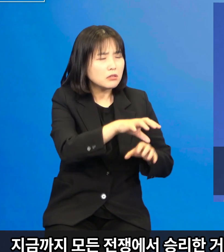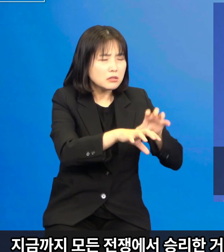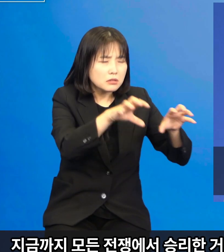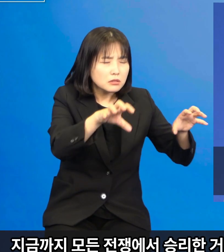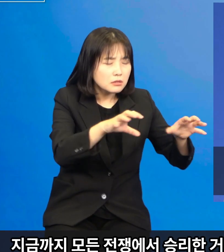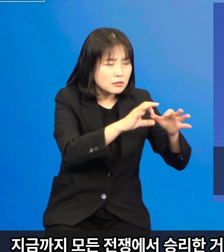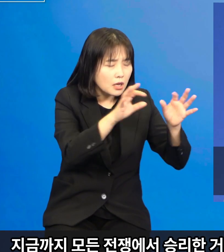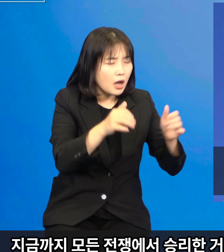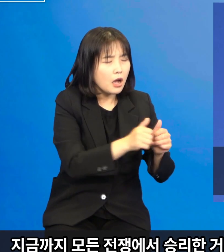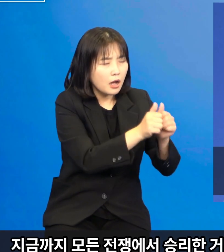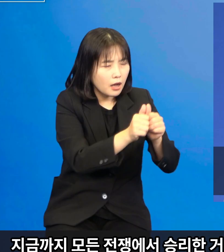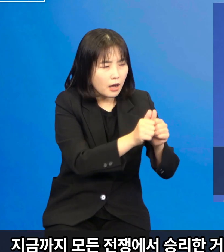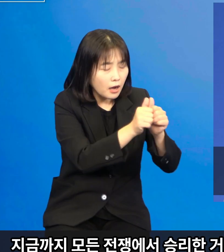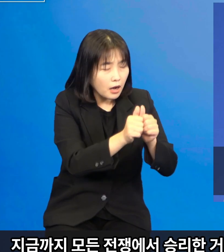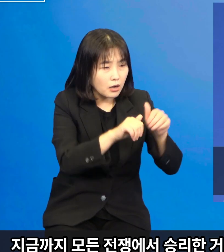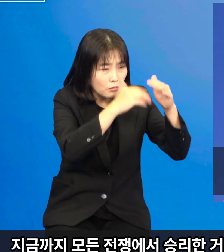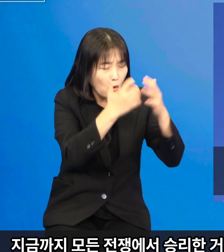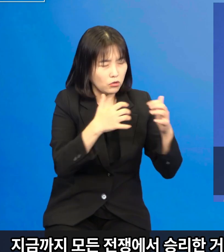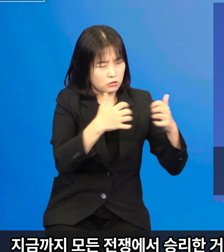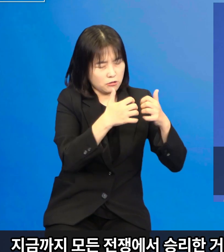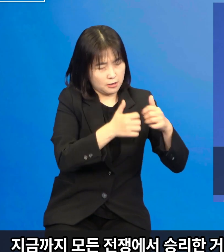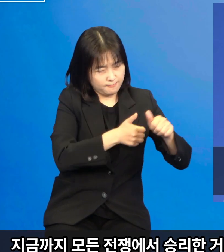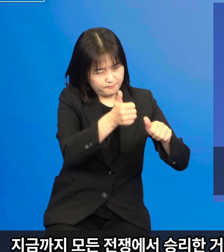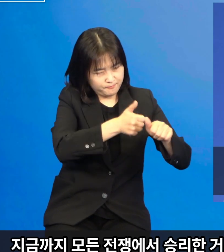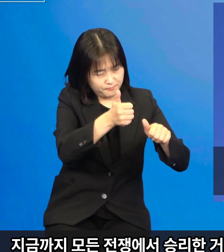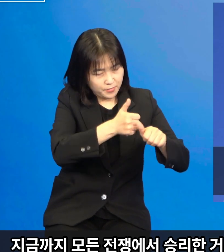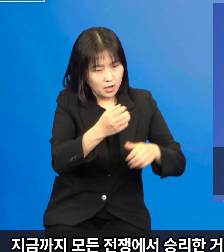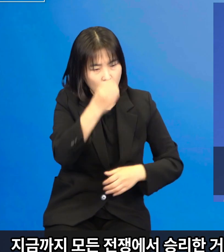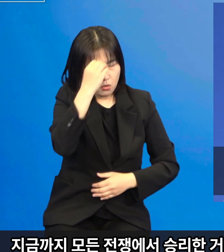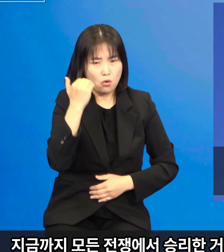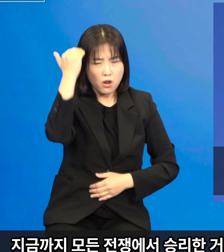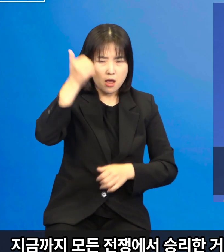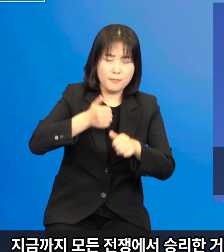있어서 지금까지 모든 전쟁에서 승리한 거, 골리앗 쓰러뜨린 거,